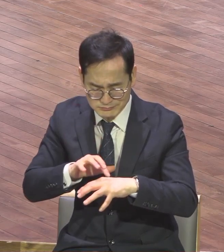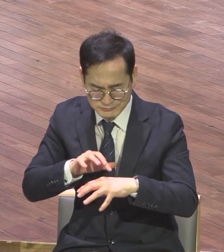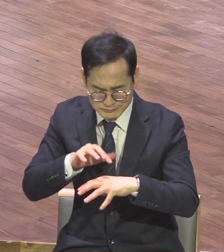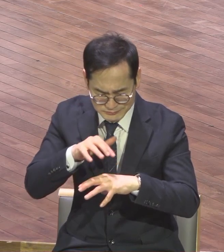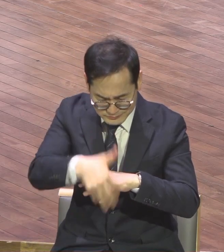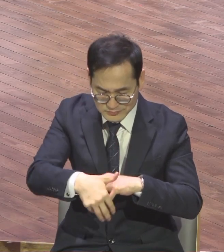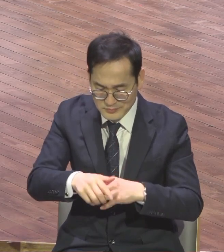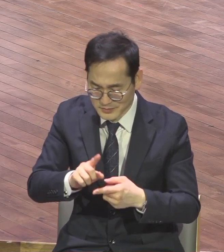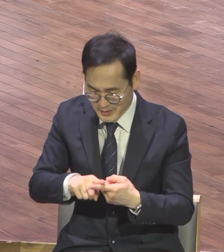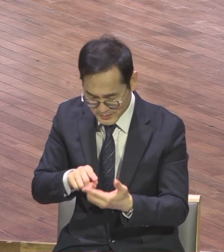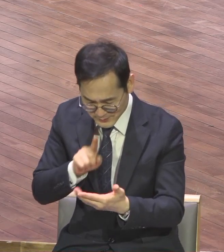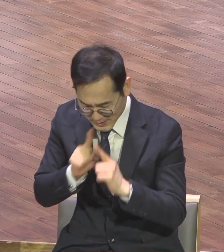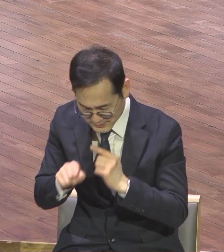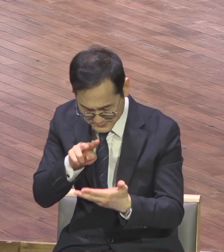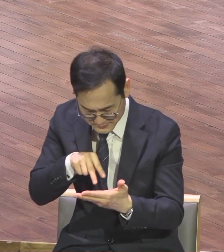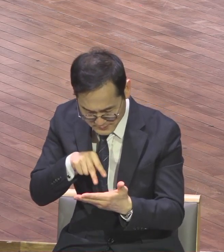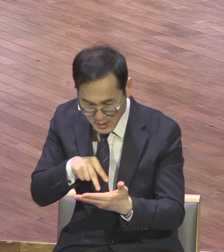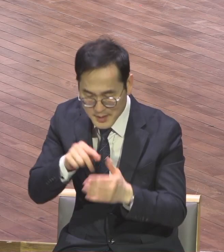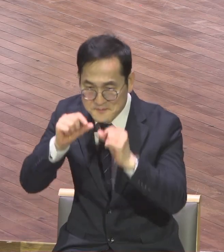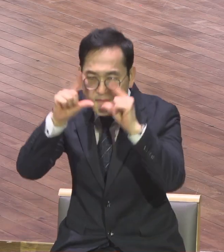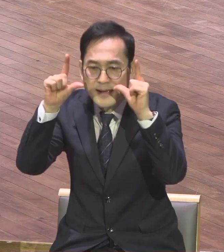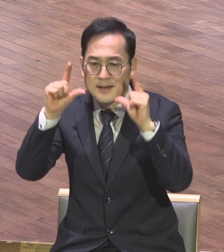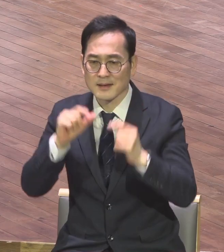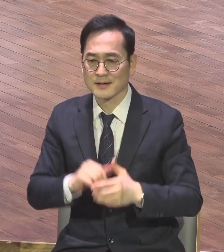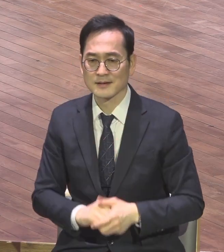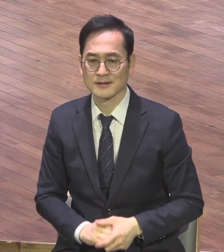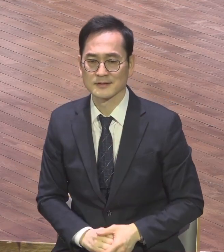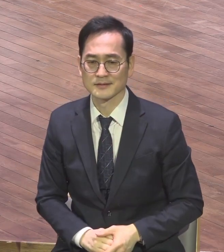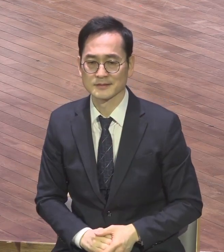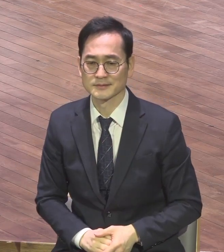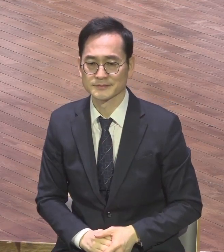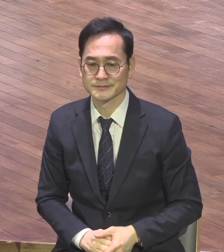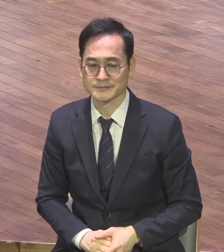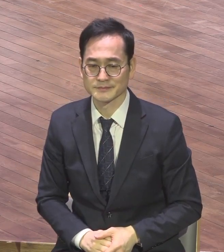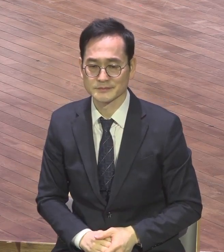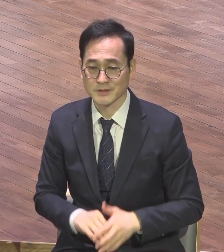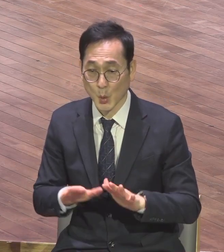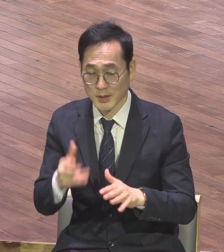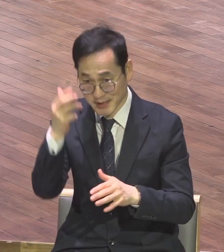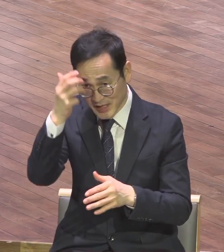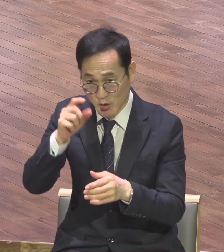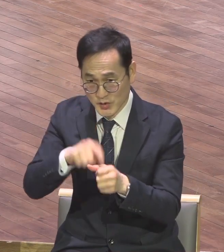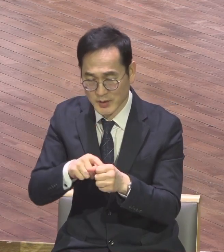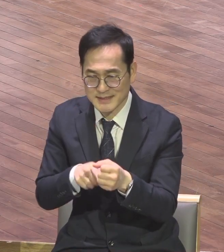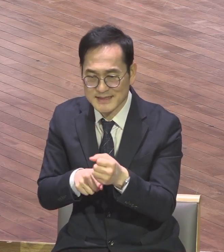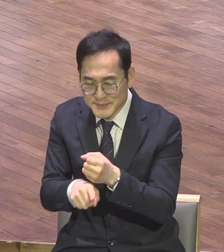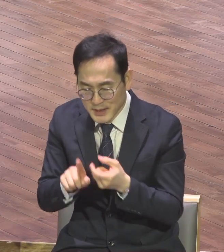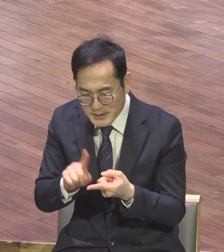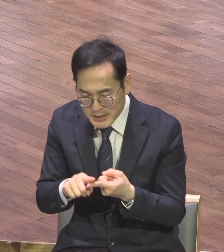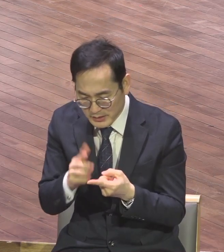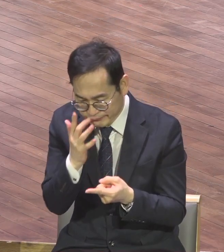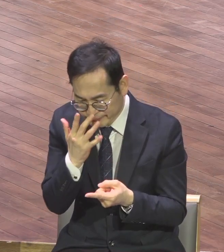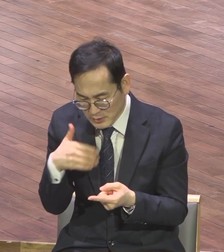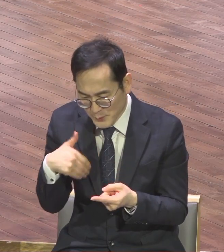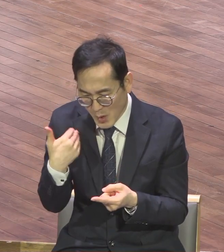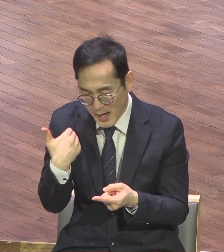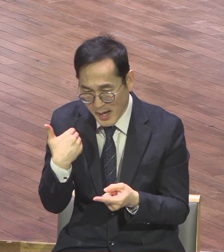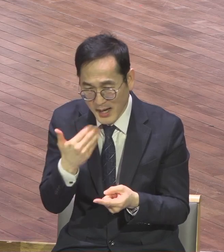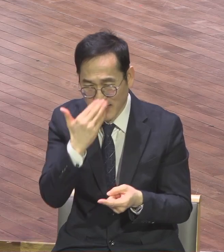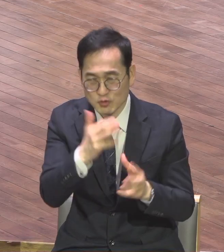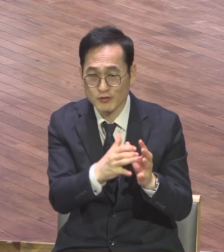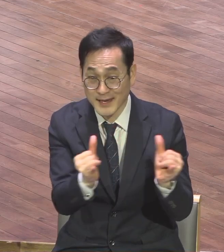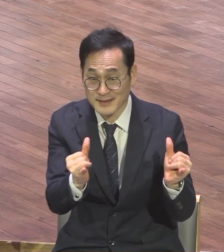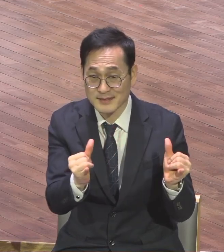실감나게 체험한 거죠. 그런데 오늘 본문에 보면 이런 영적 의미를 이해하지 못한 유대인